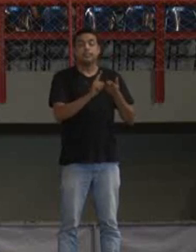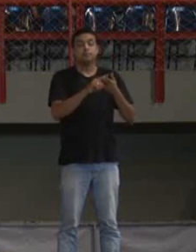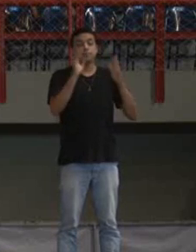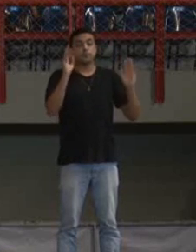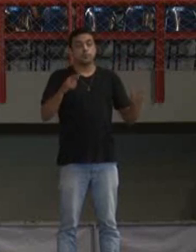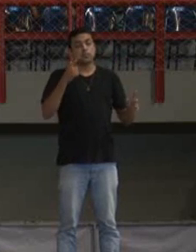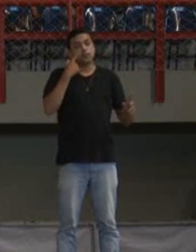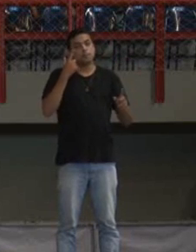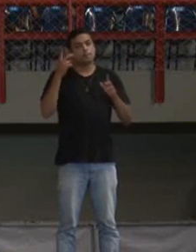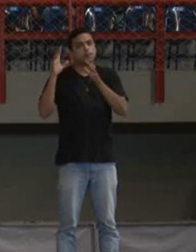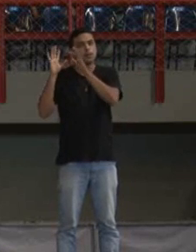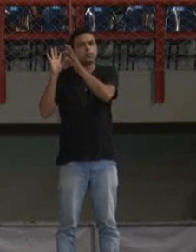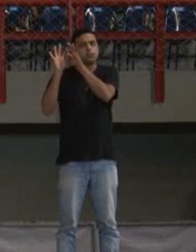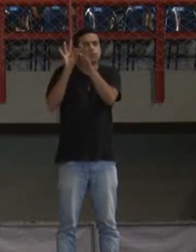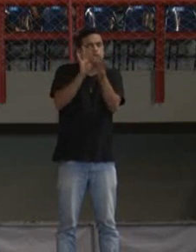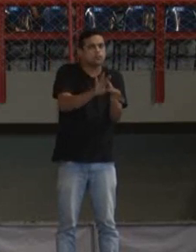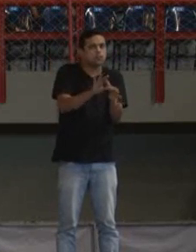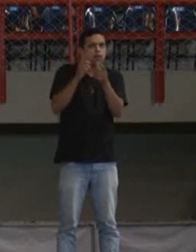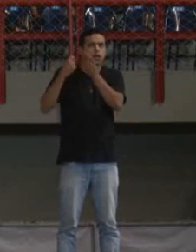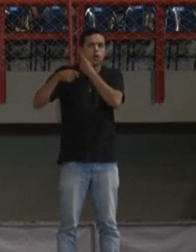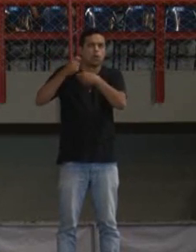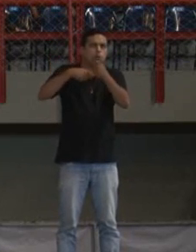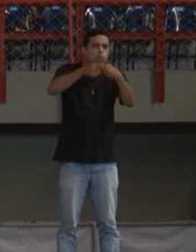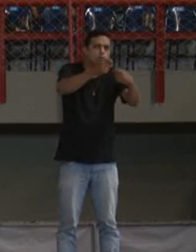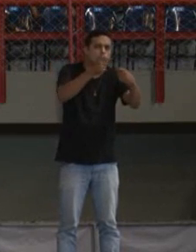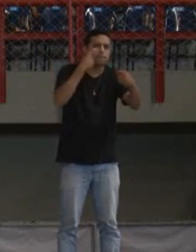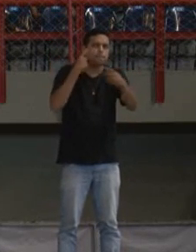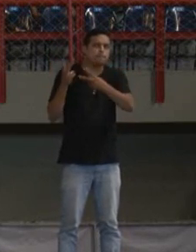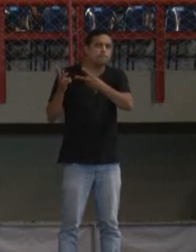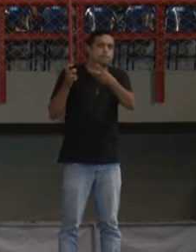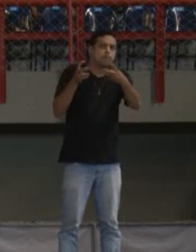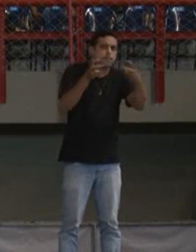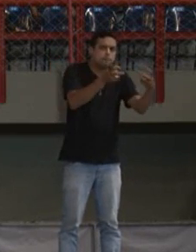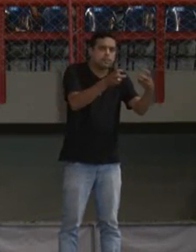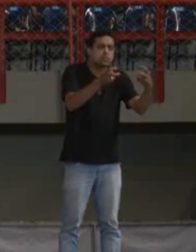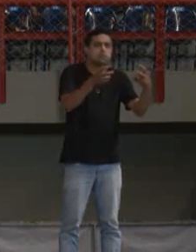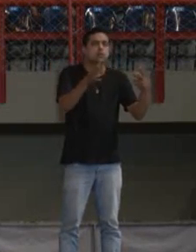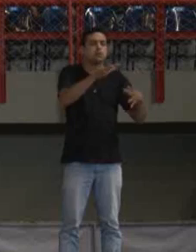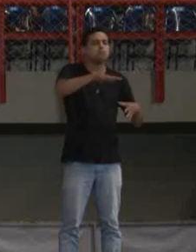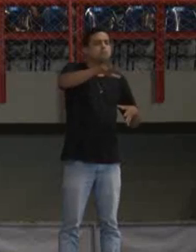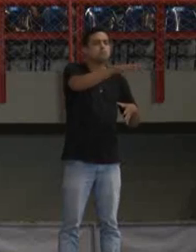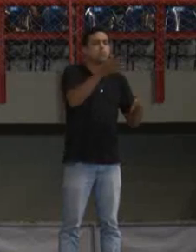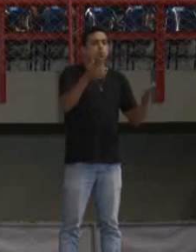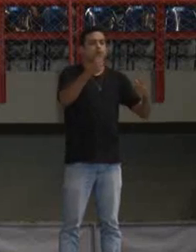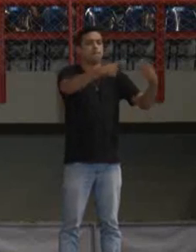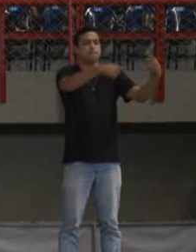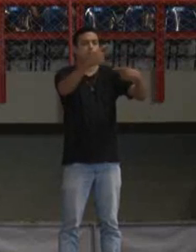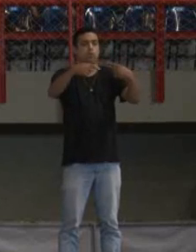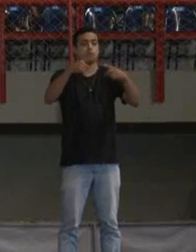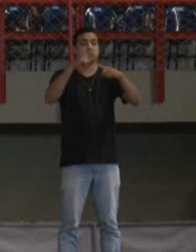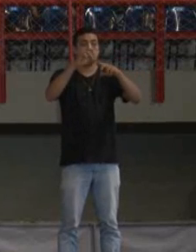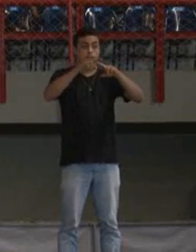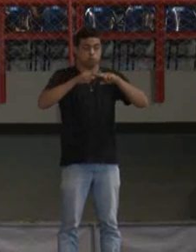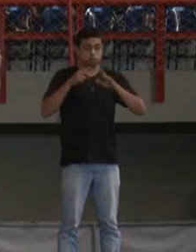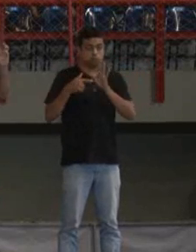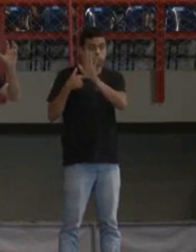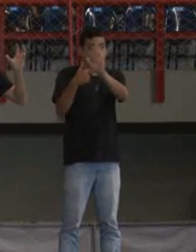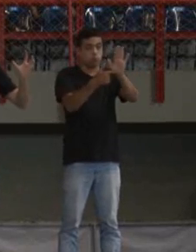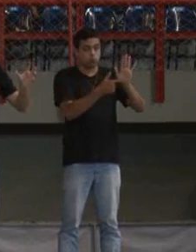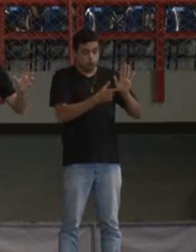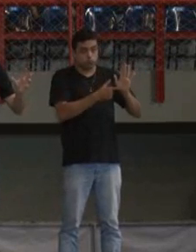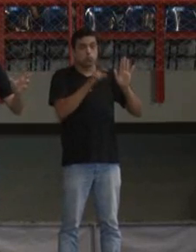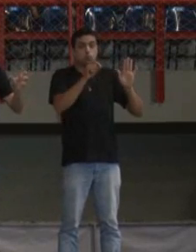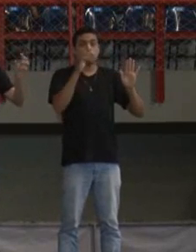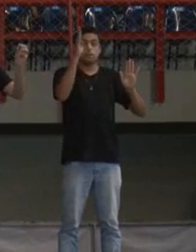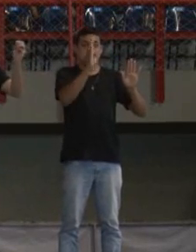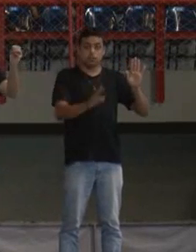Observar o contexto econômico é tentar perceber a importância do cenário político. Eu estou mostrando para vocês o que